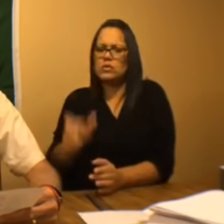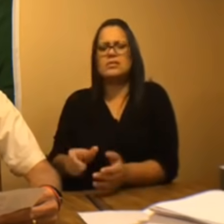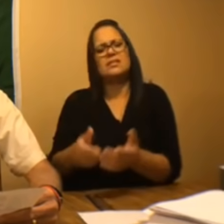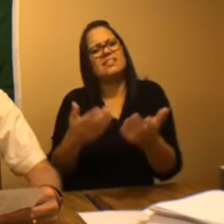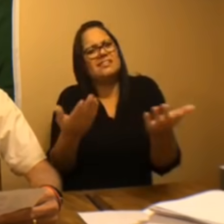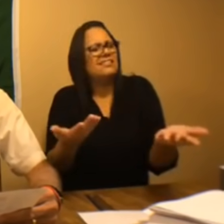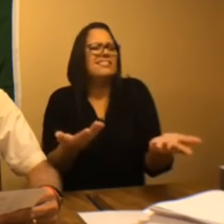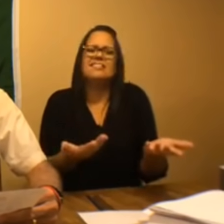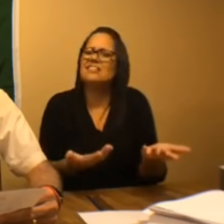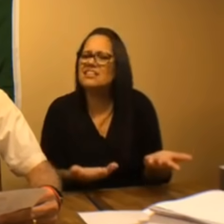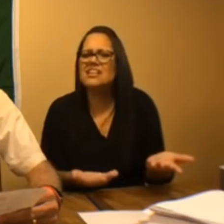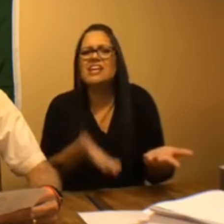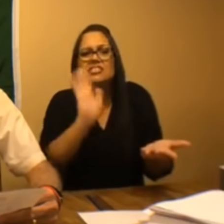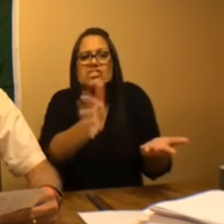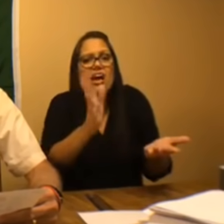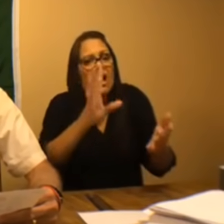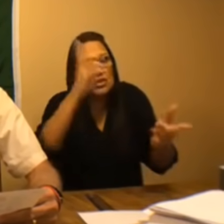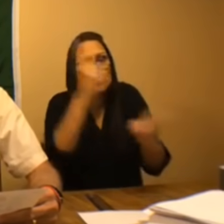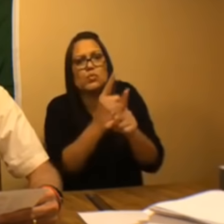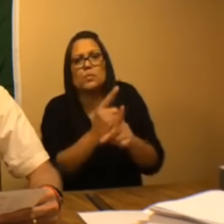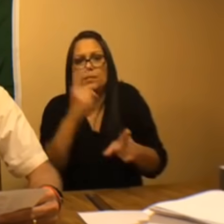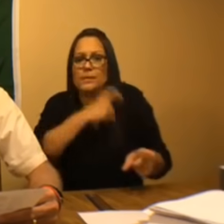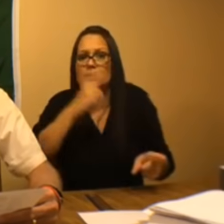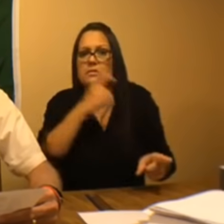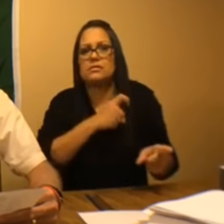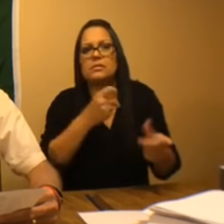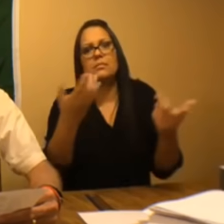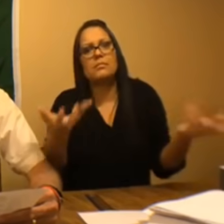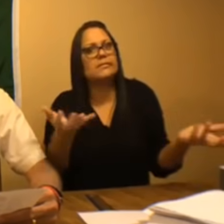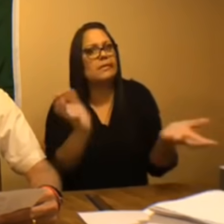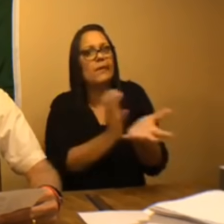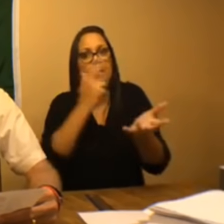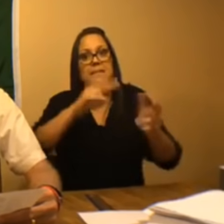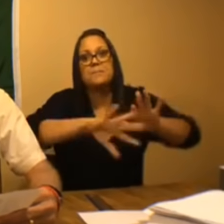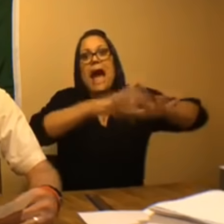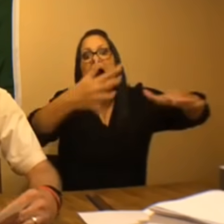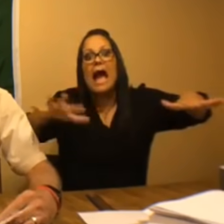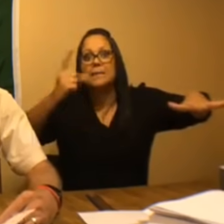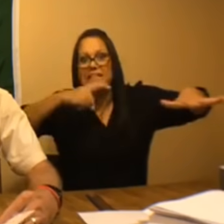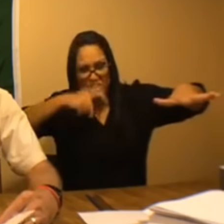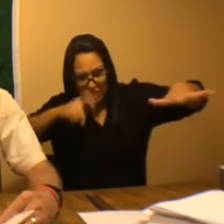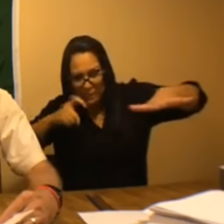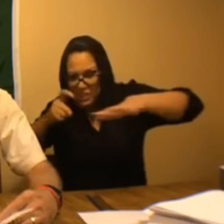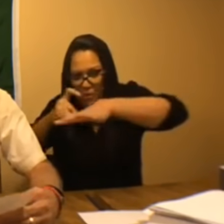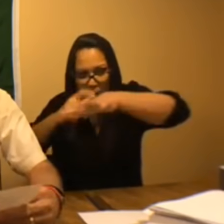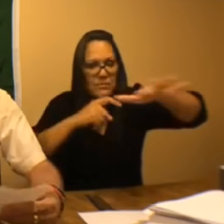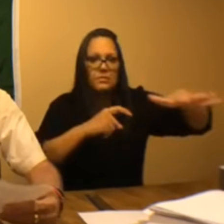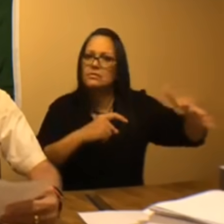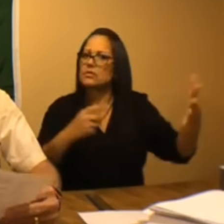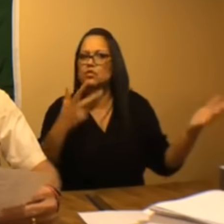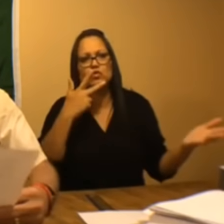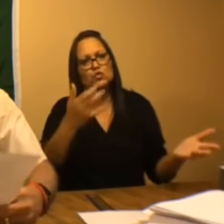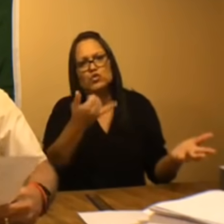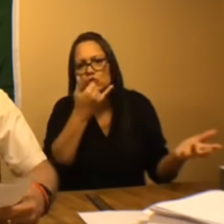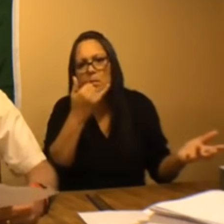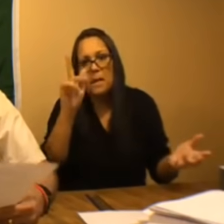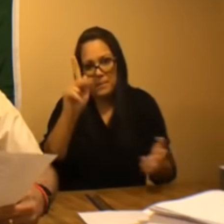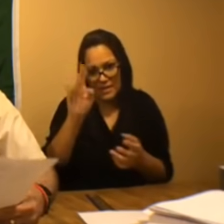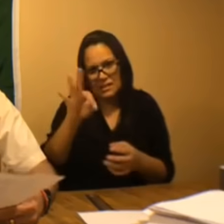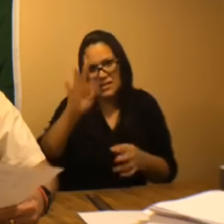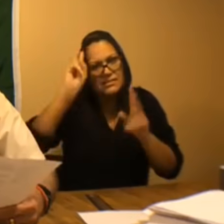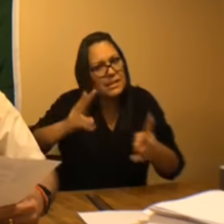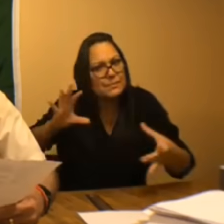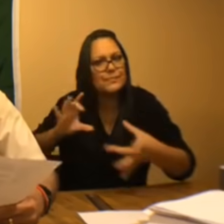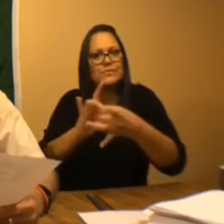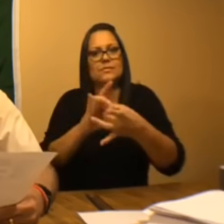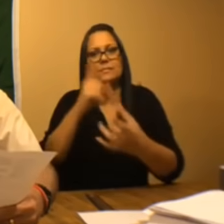realmente continuar vivendo num mar de mentiras como esse. Sem mentira, o PT não existe. Mais ainda,